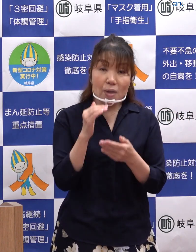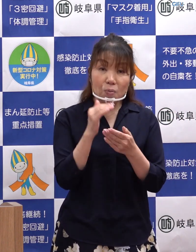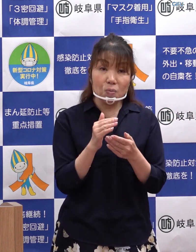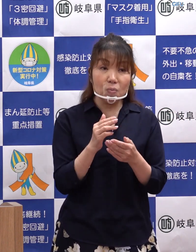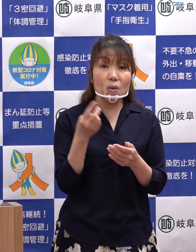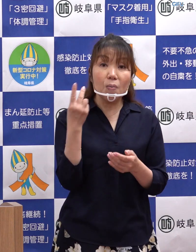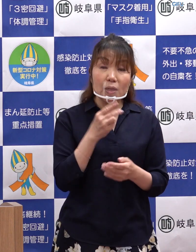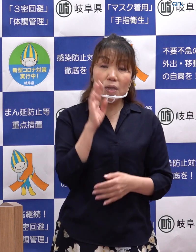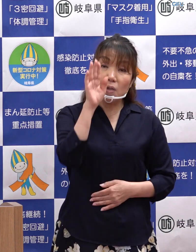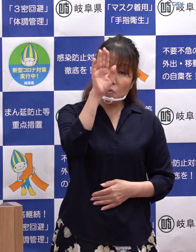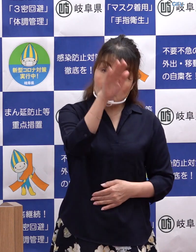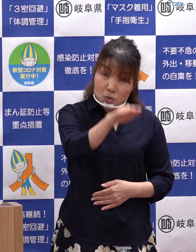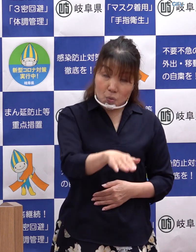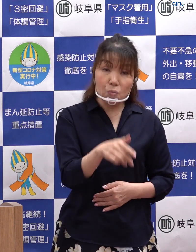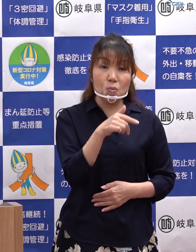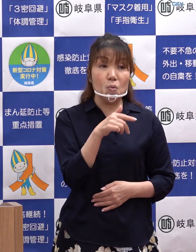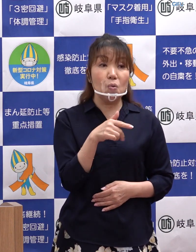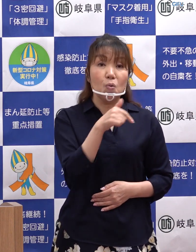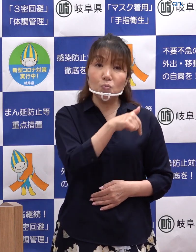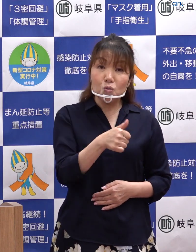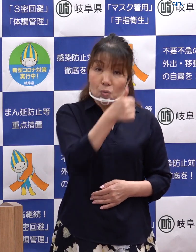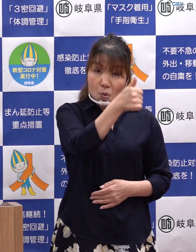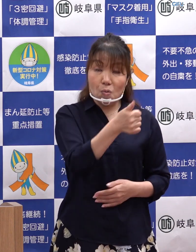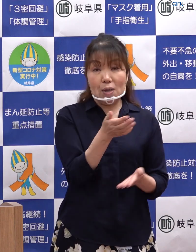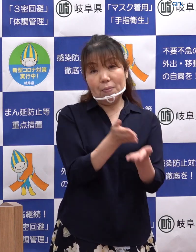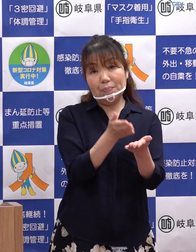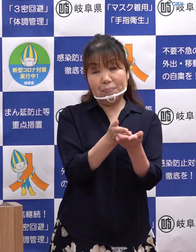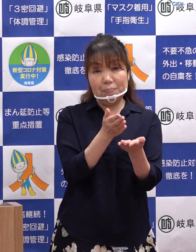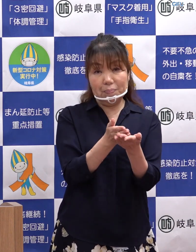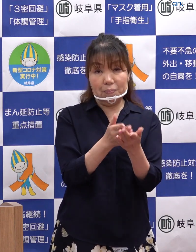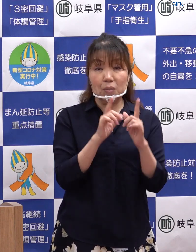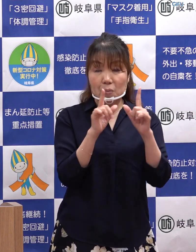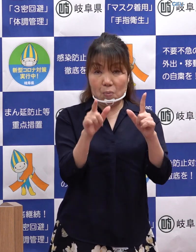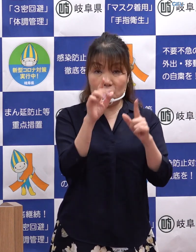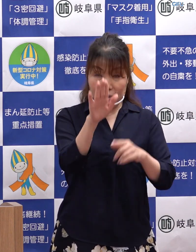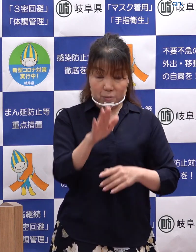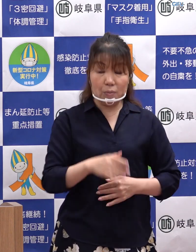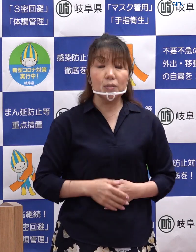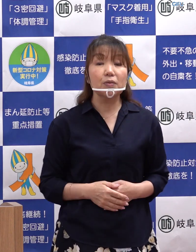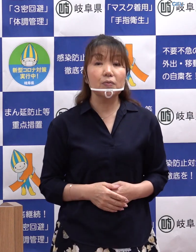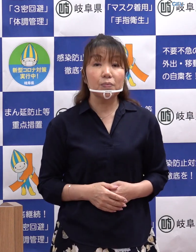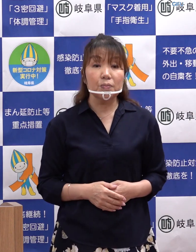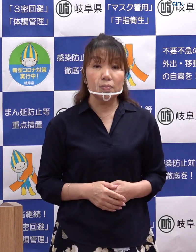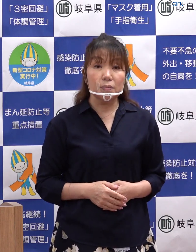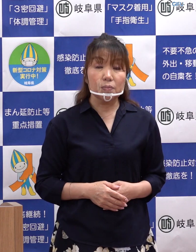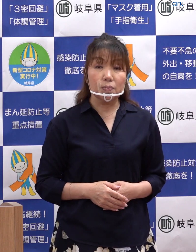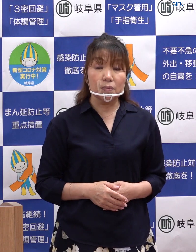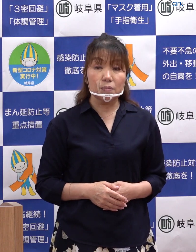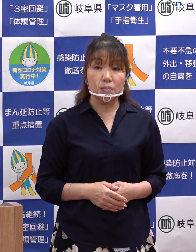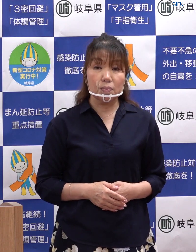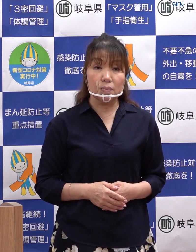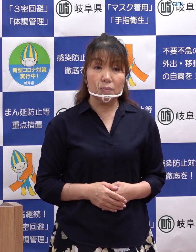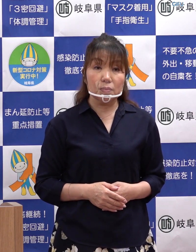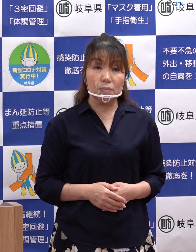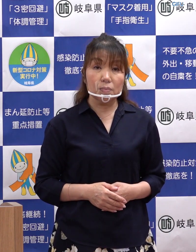堀部長の方からの後ほどご報告させていただきます。それ